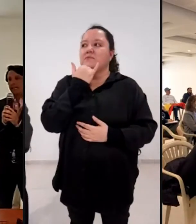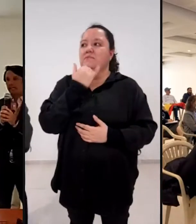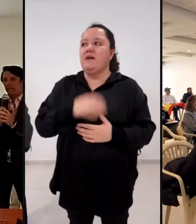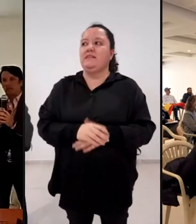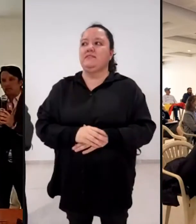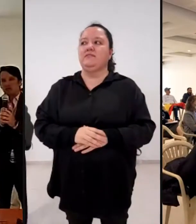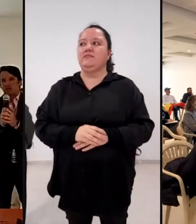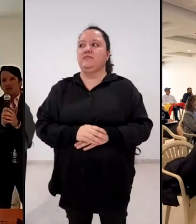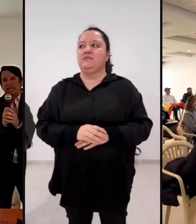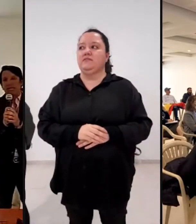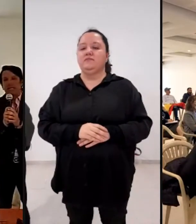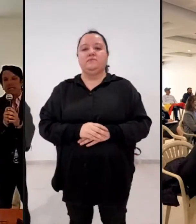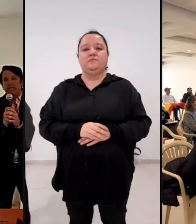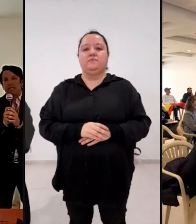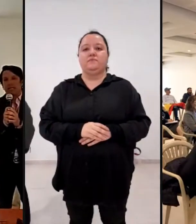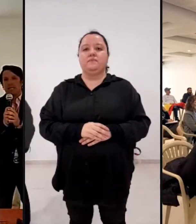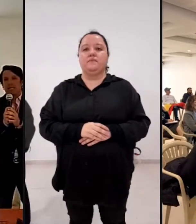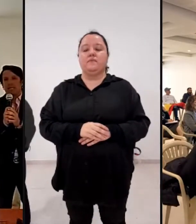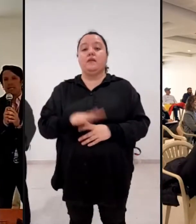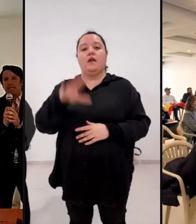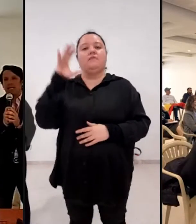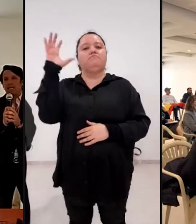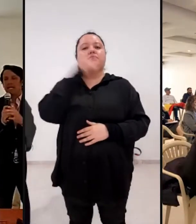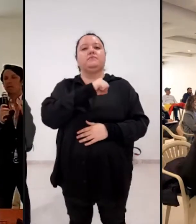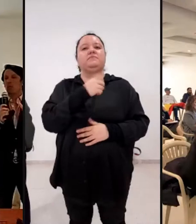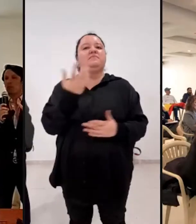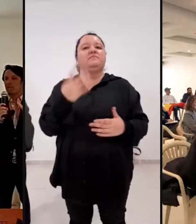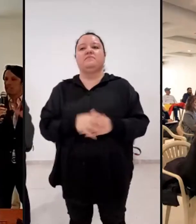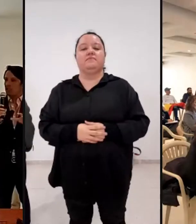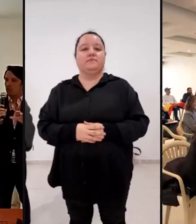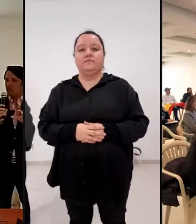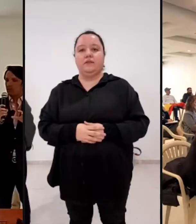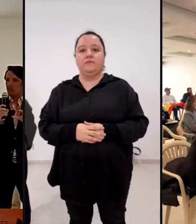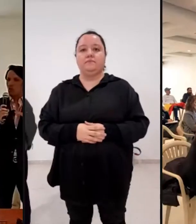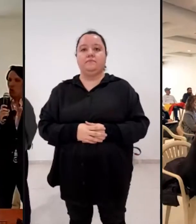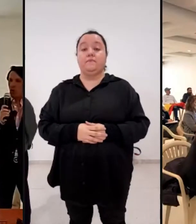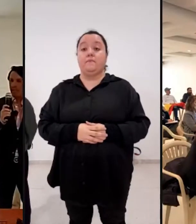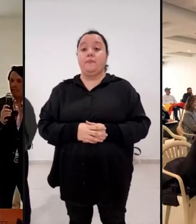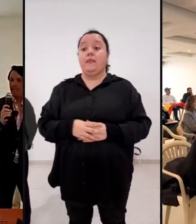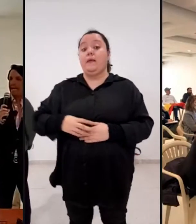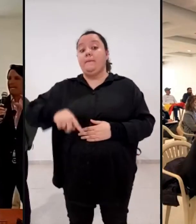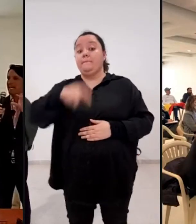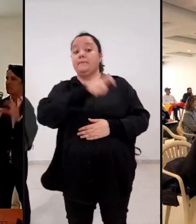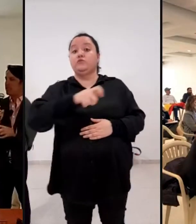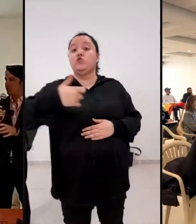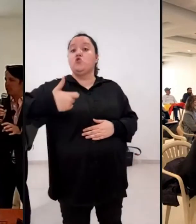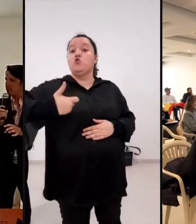con él la población joven